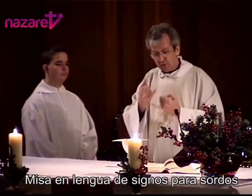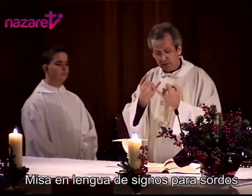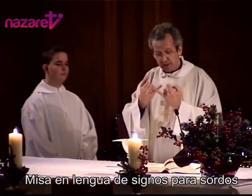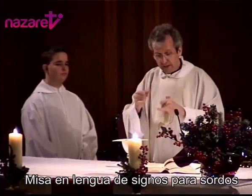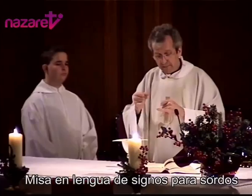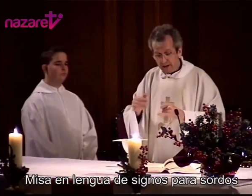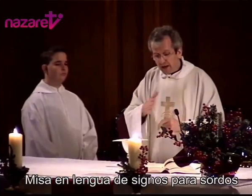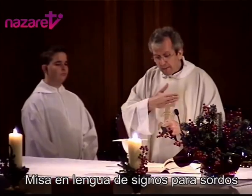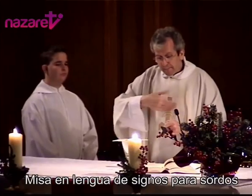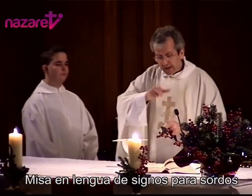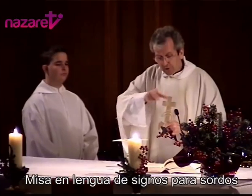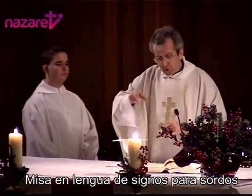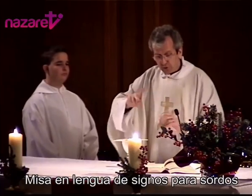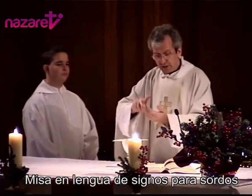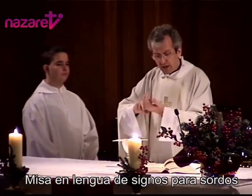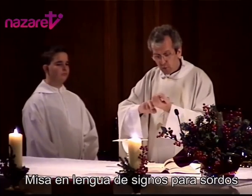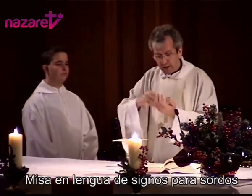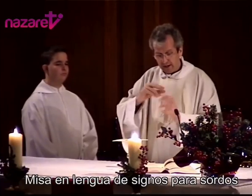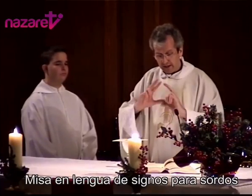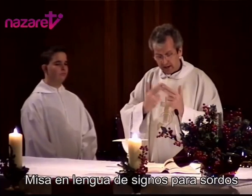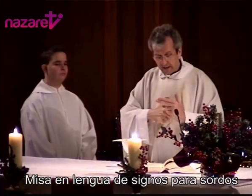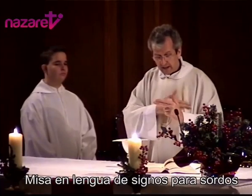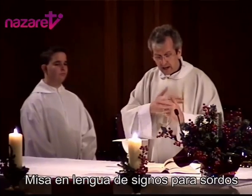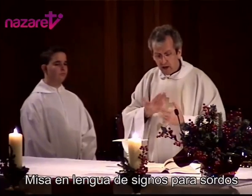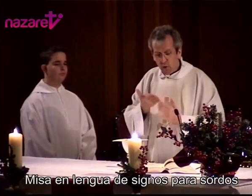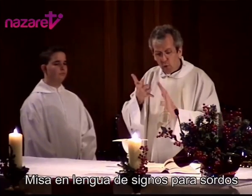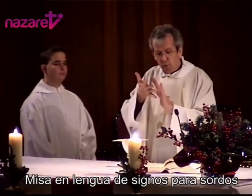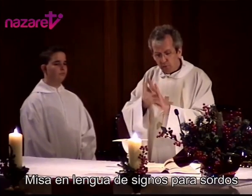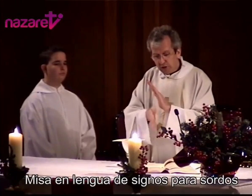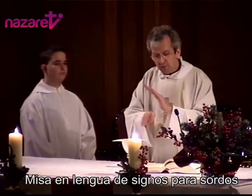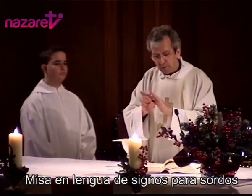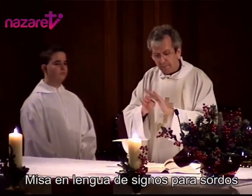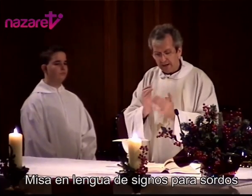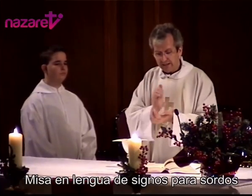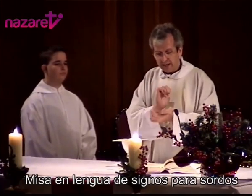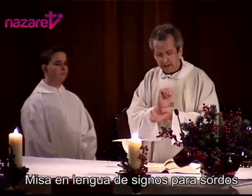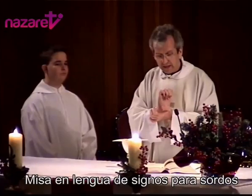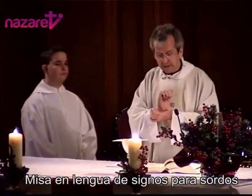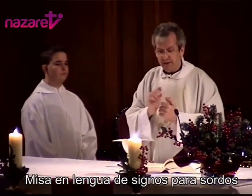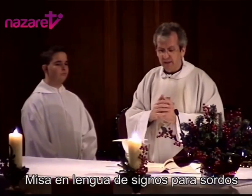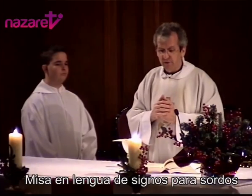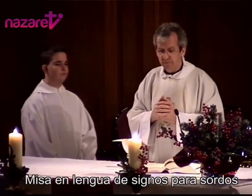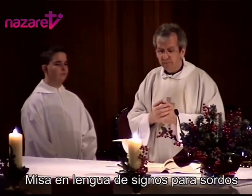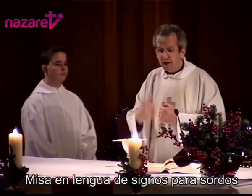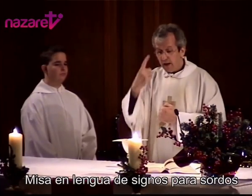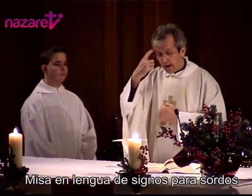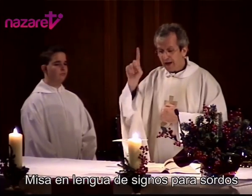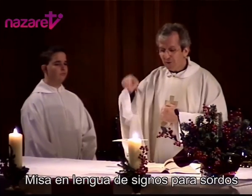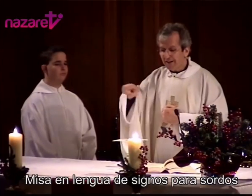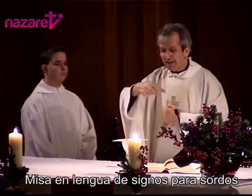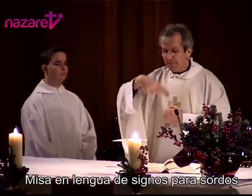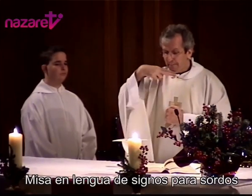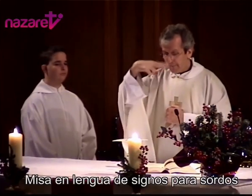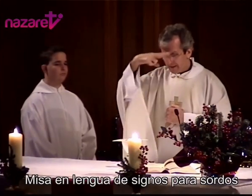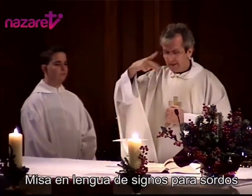de justicia y de paz, para que todos encuentren en ella un motivo para seguir esperando.